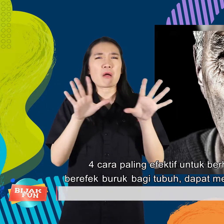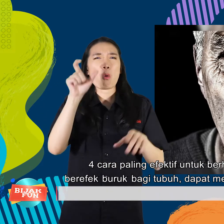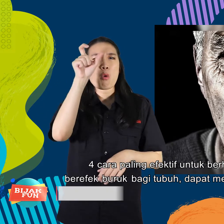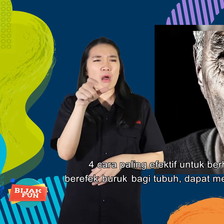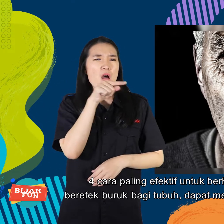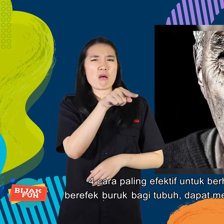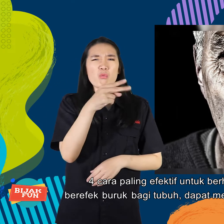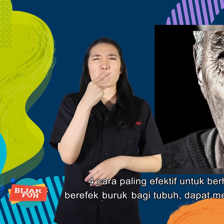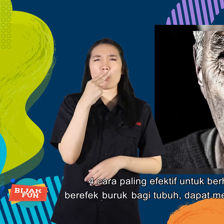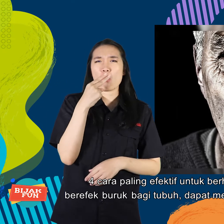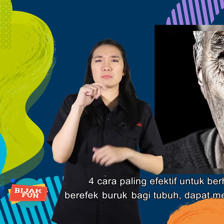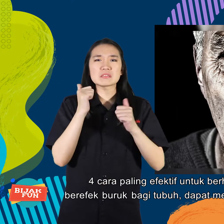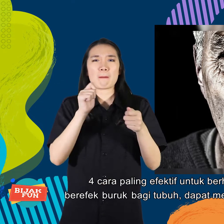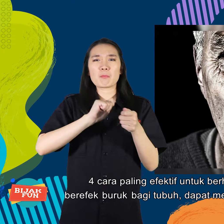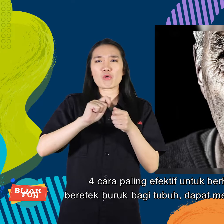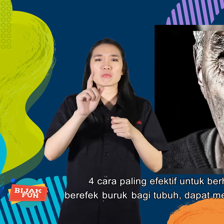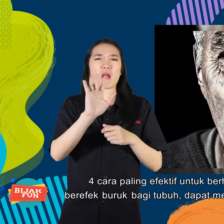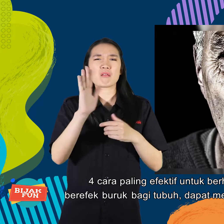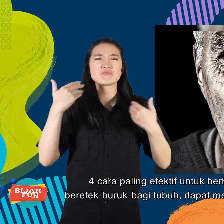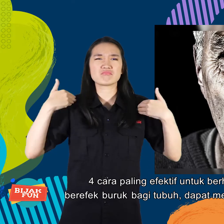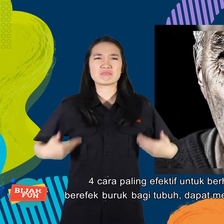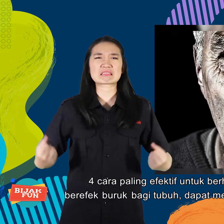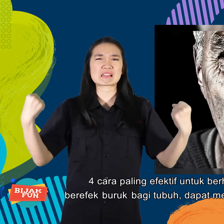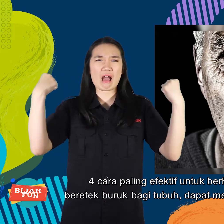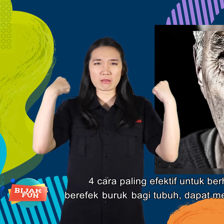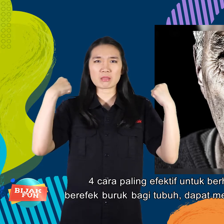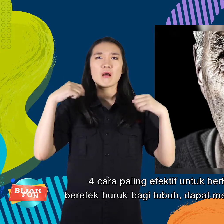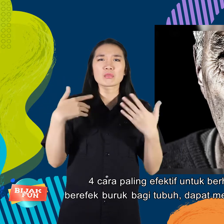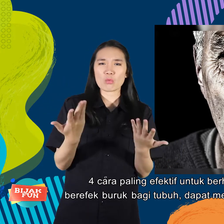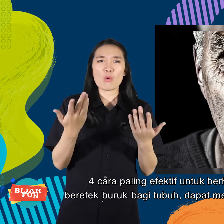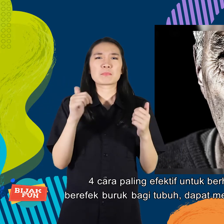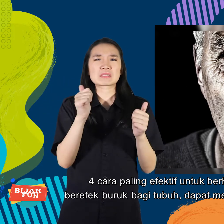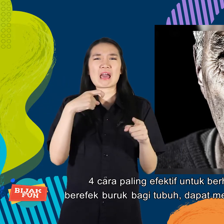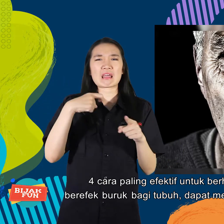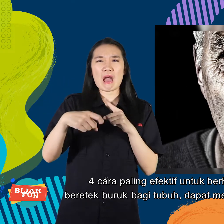berefek buruk bagi tubuh dan dapat menyebabkan kanker